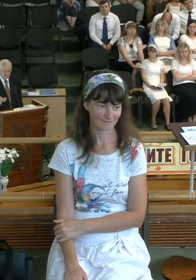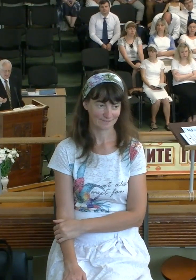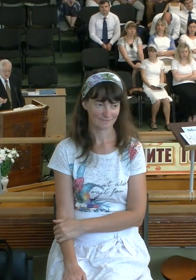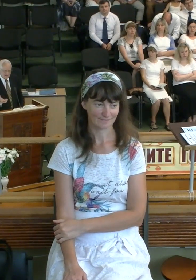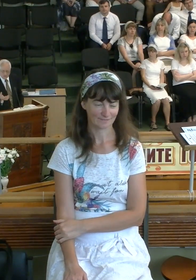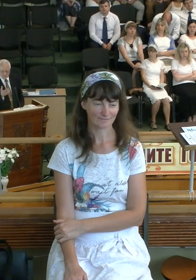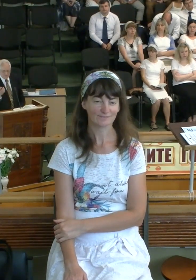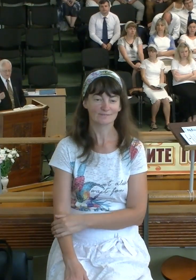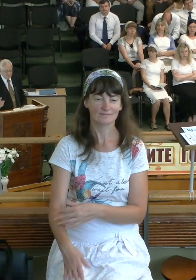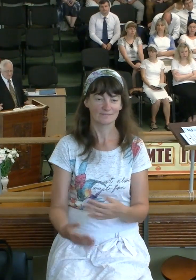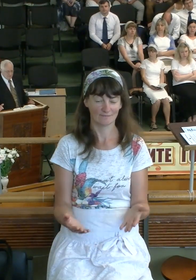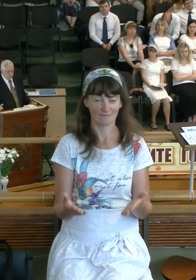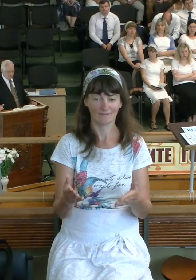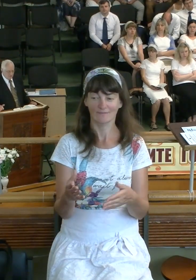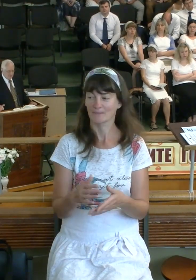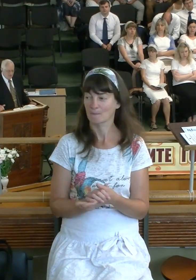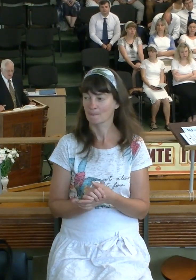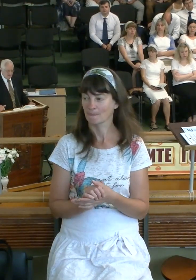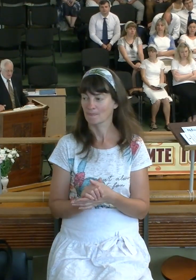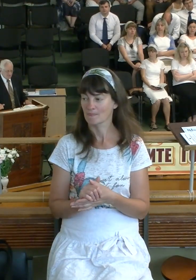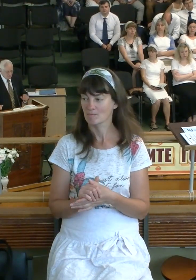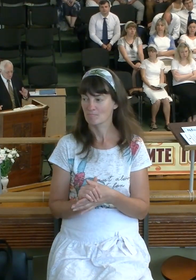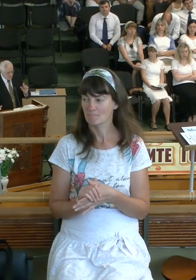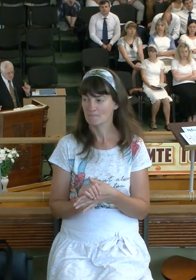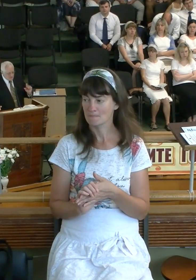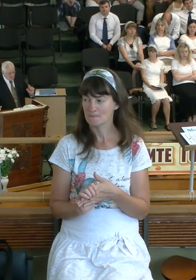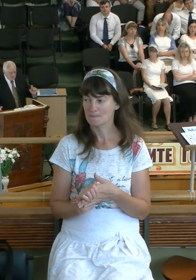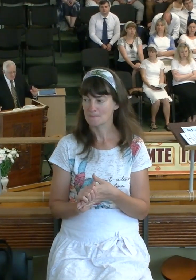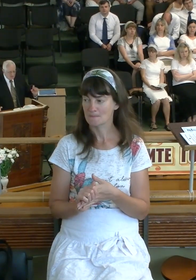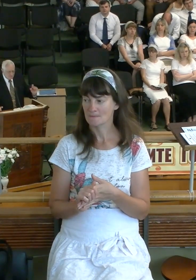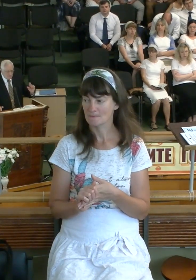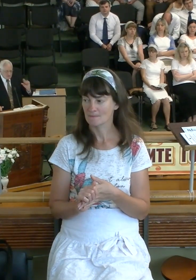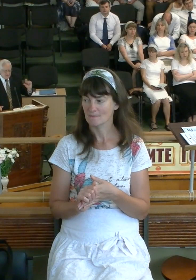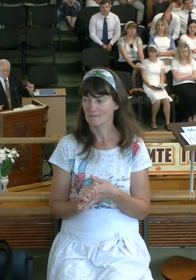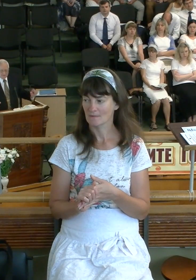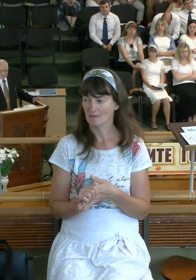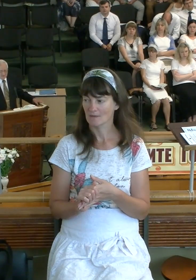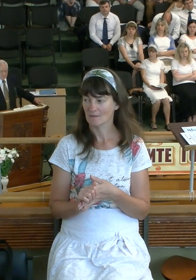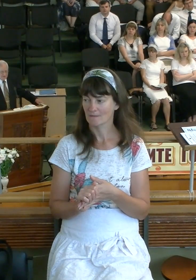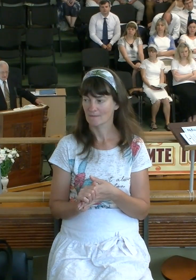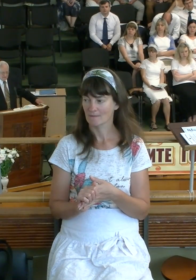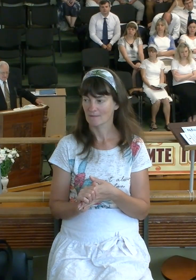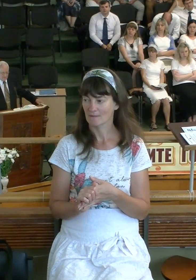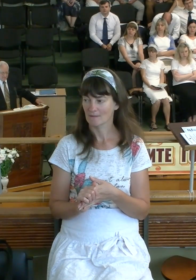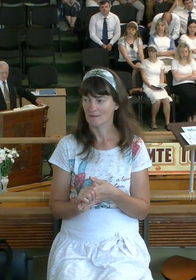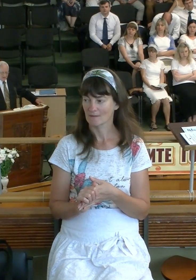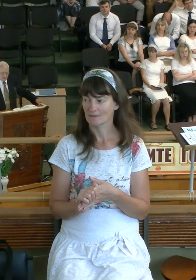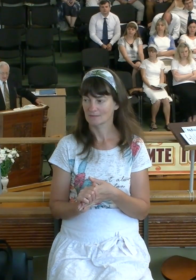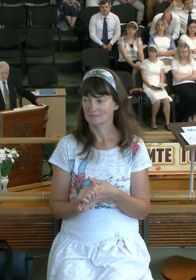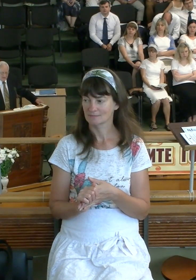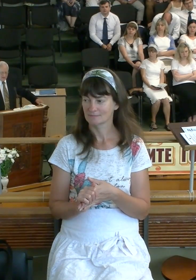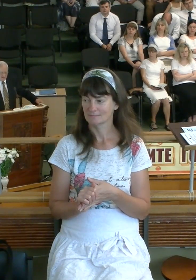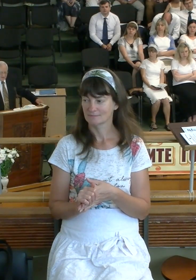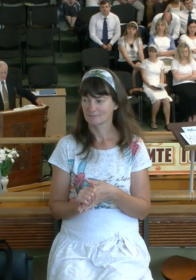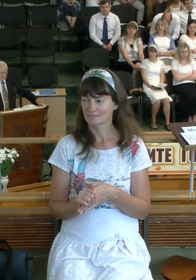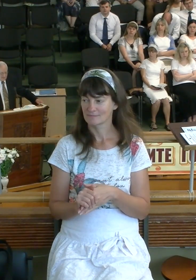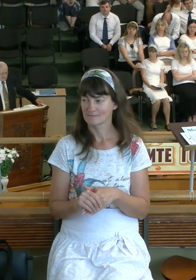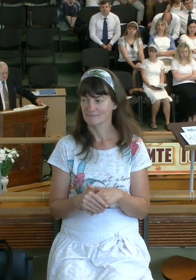нет? Это очень важный вопрос. Потому что можно быть членом церкви.